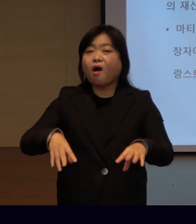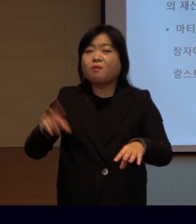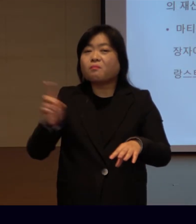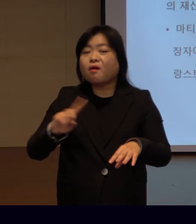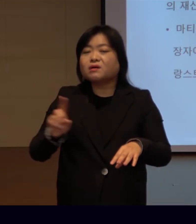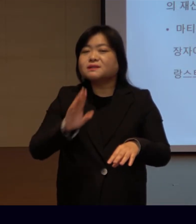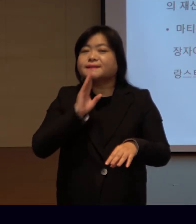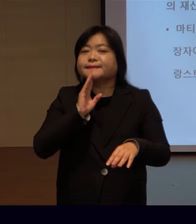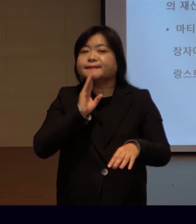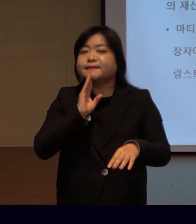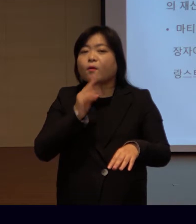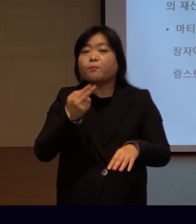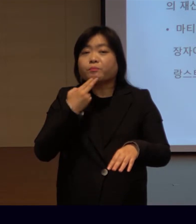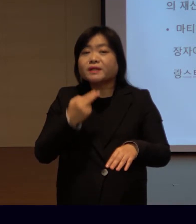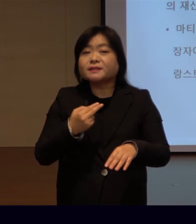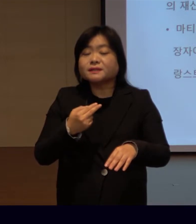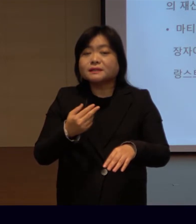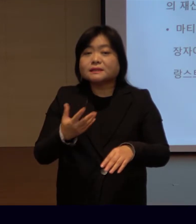실제